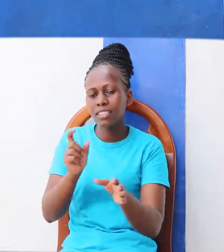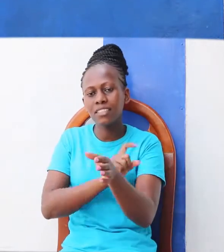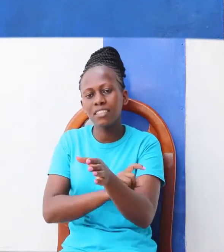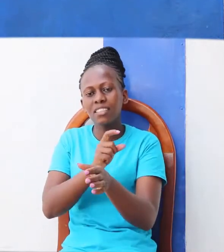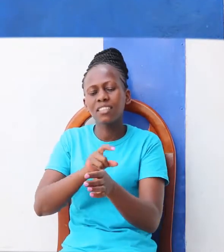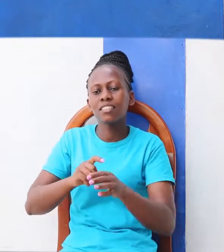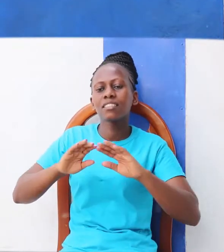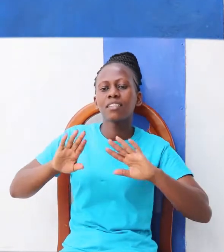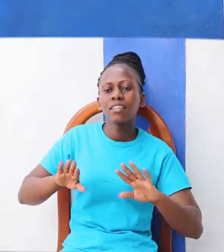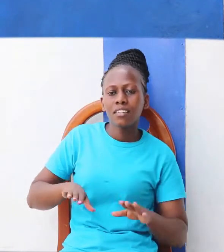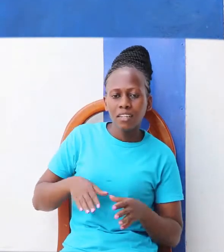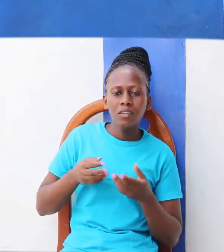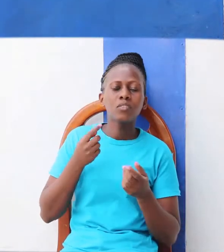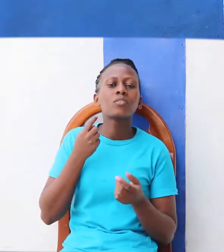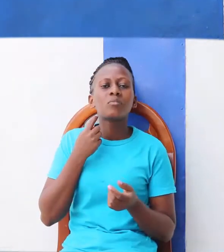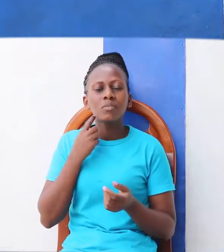Amazing